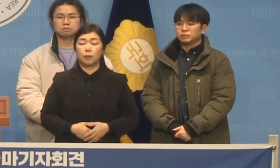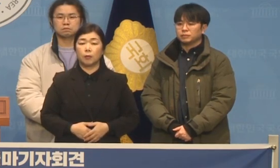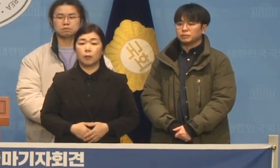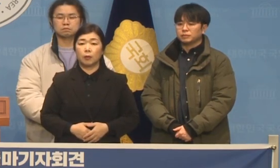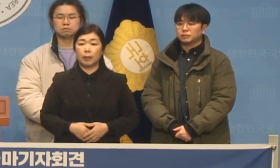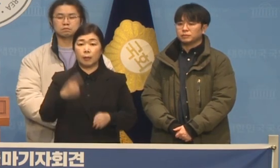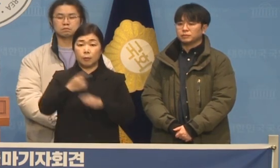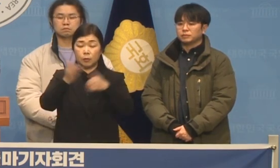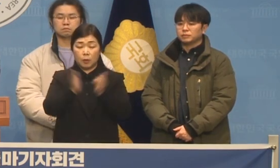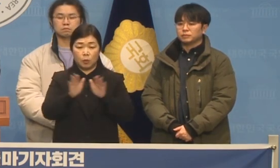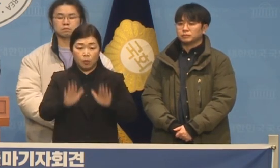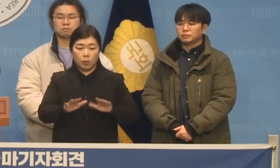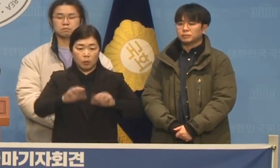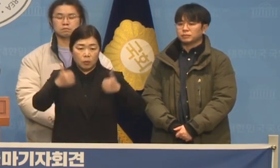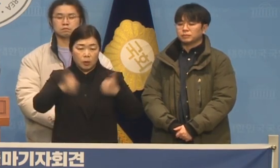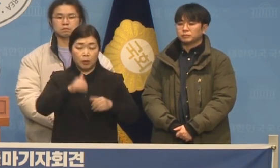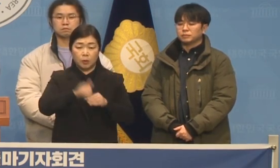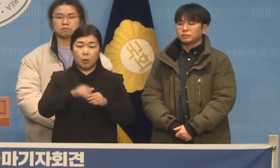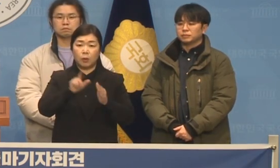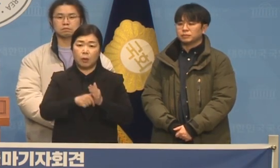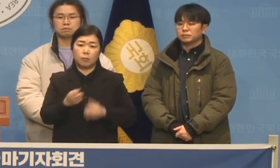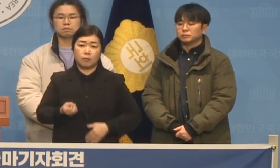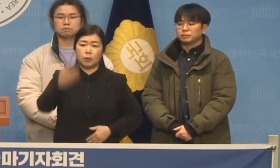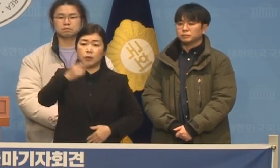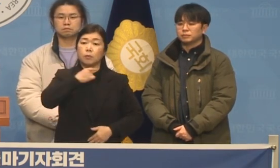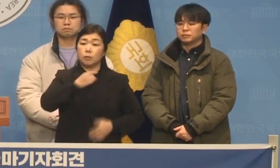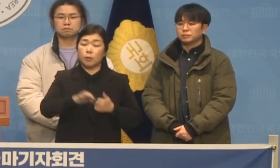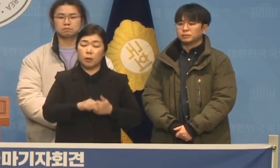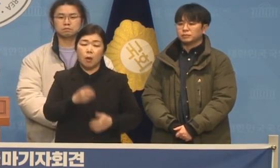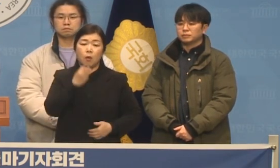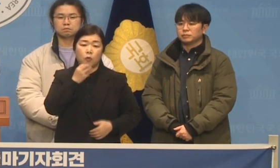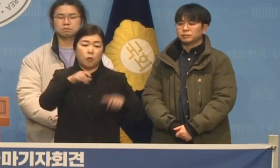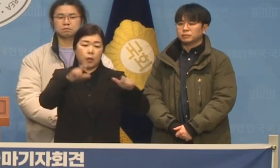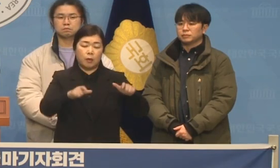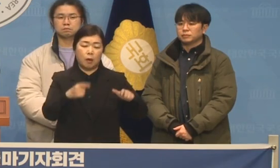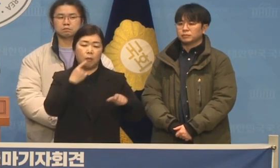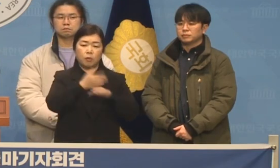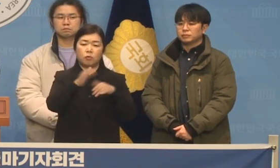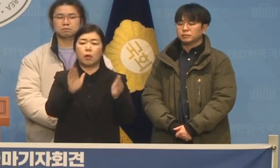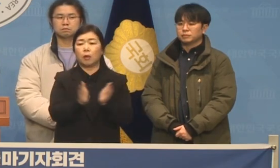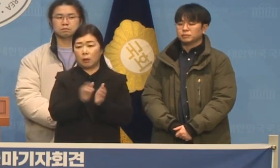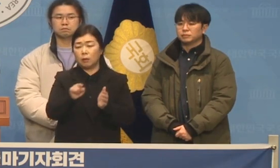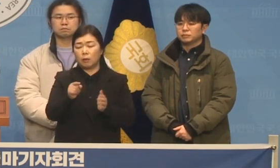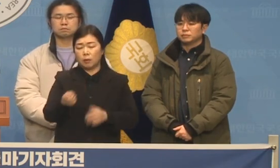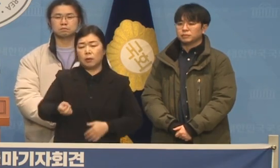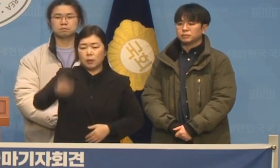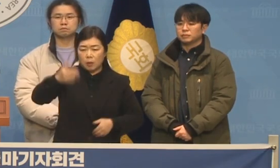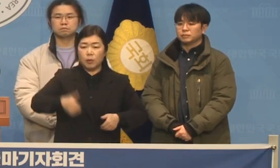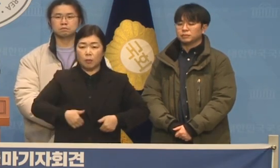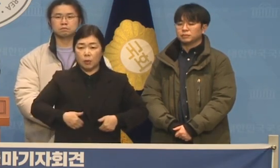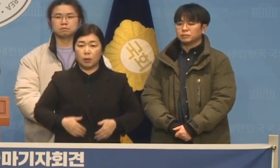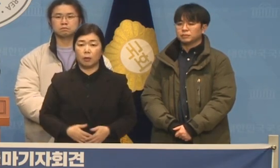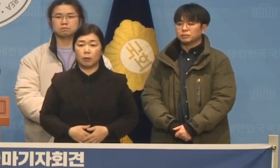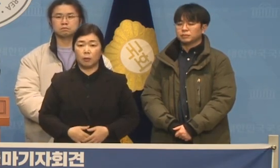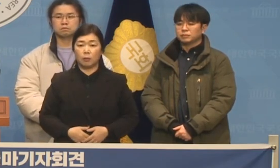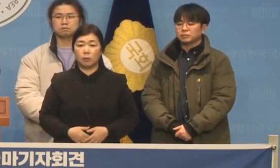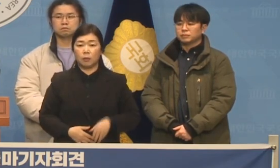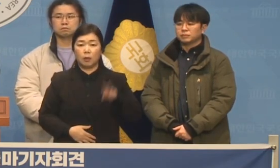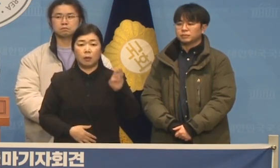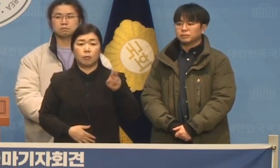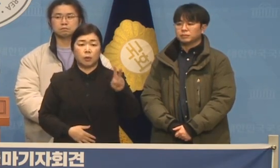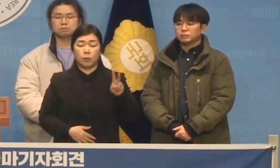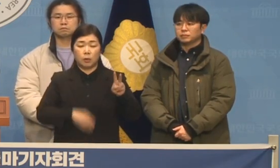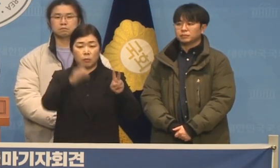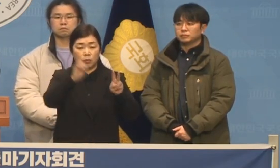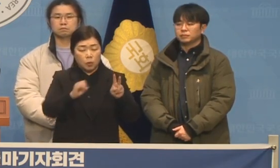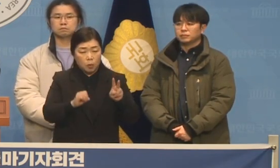민주당이 이번 총선에서 승리하기 위해선 서울에서 민주당이 이겨야만 합니다. 서울의 전체 인구의 32%는